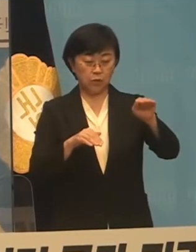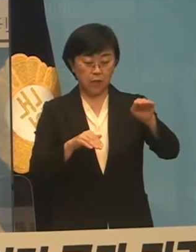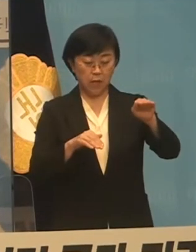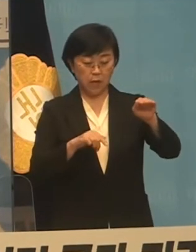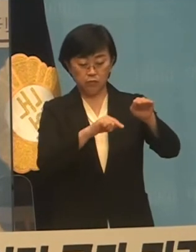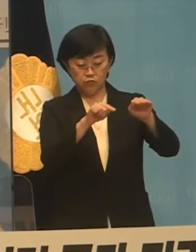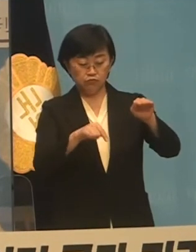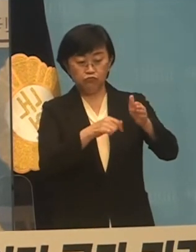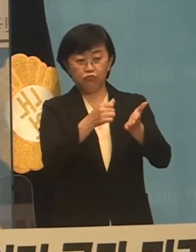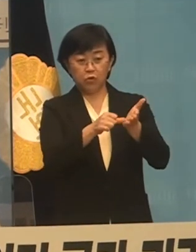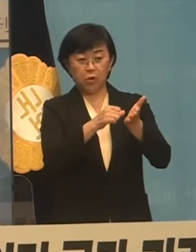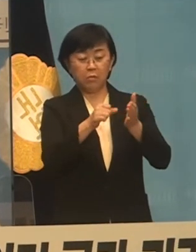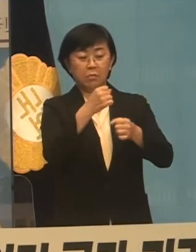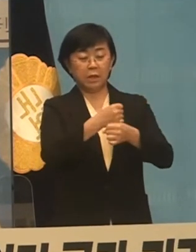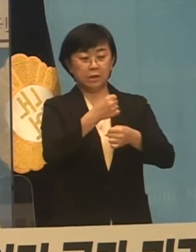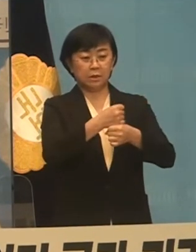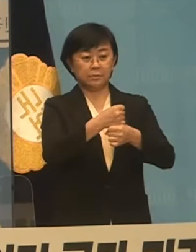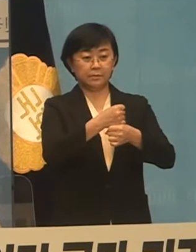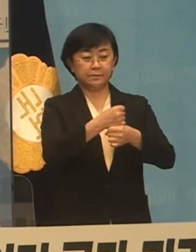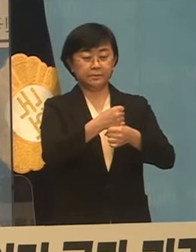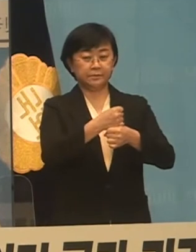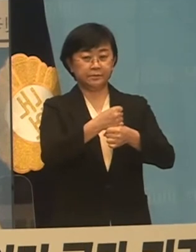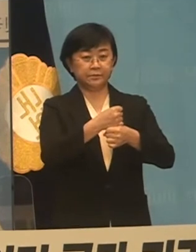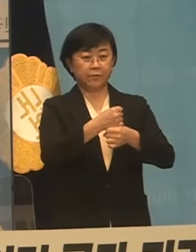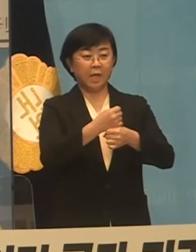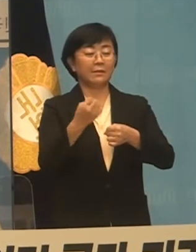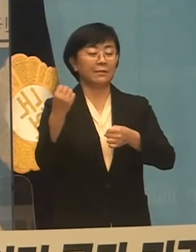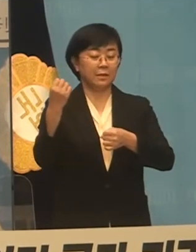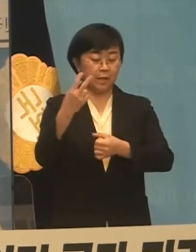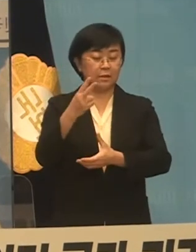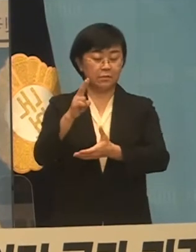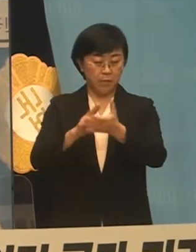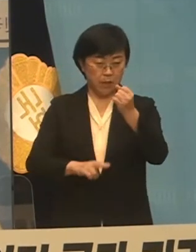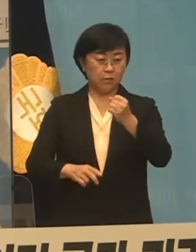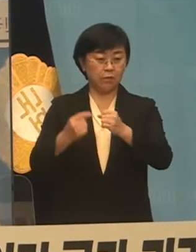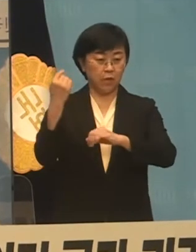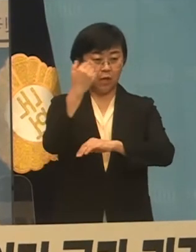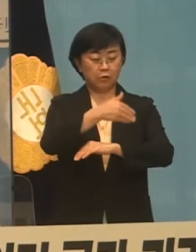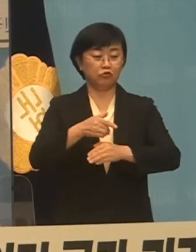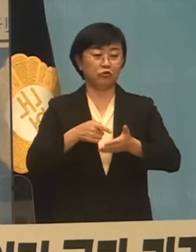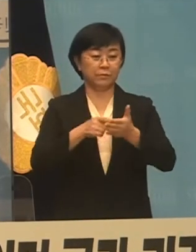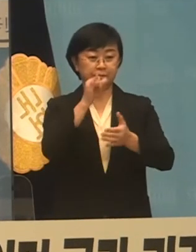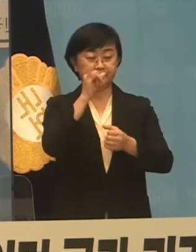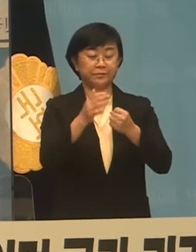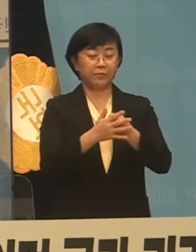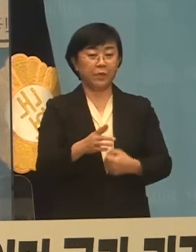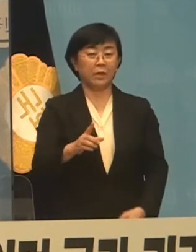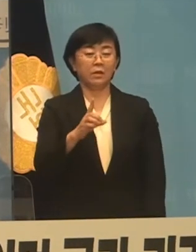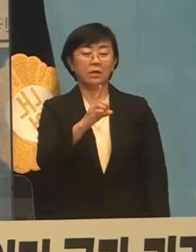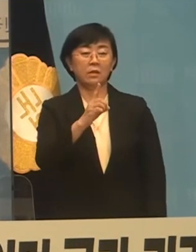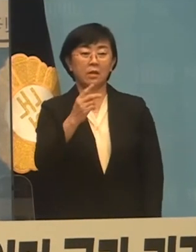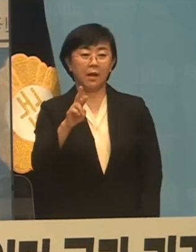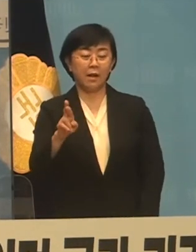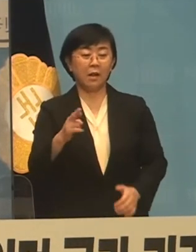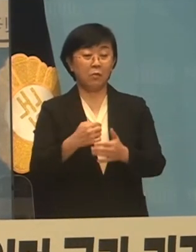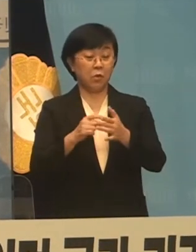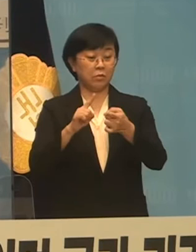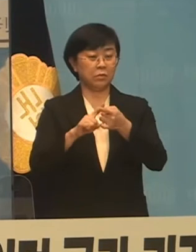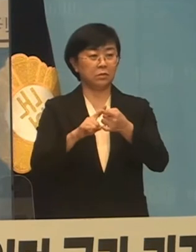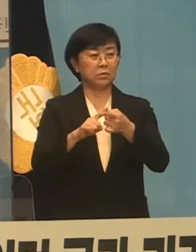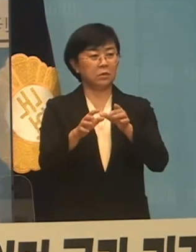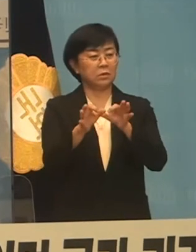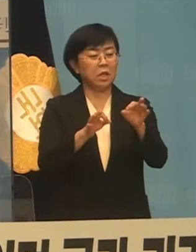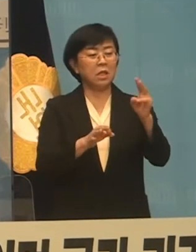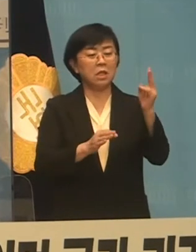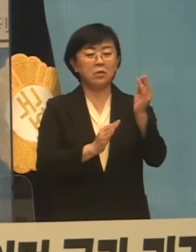부품사인 DTR 오토모티브의 회사 재매각을 추진 중입니다. DTR 오토모티브는 거래금액 총